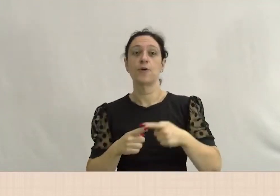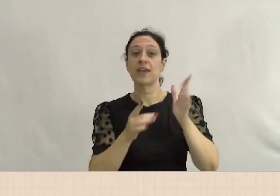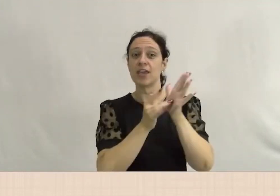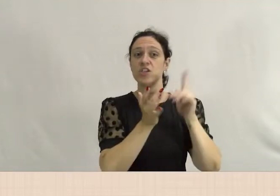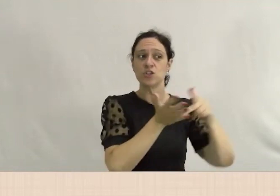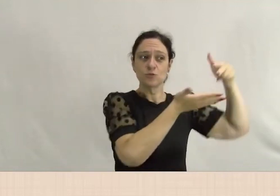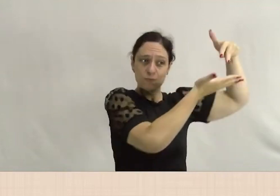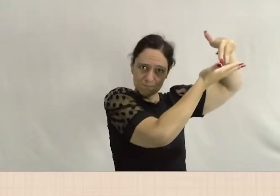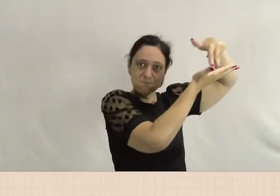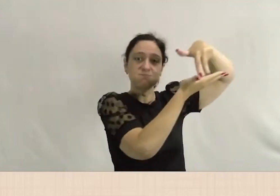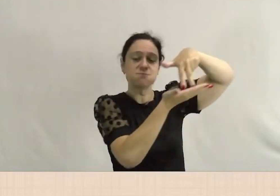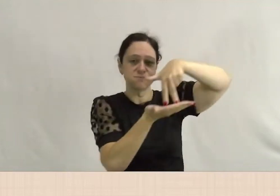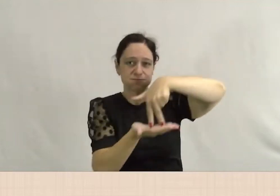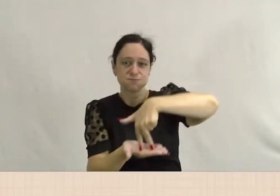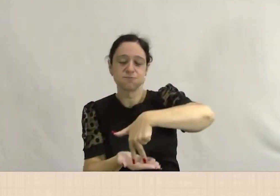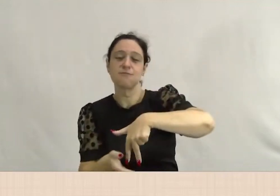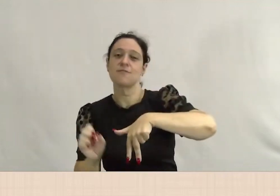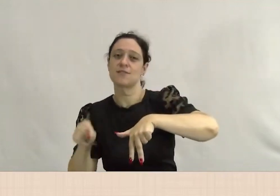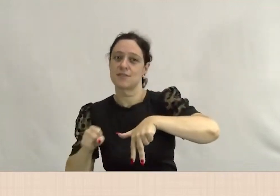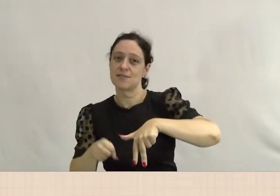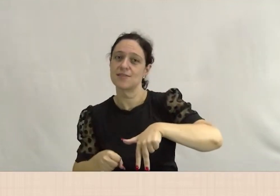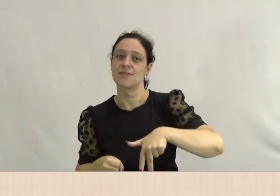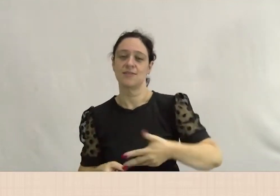sim. Nós temos